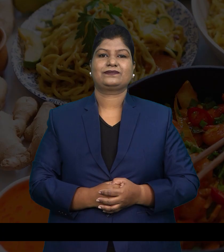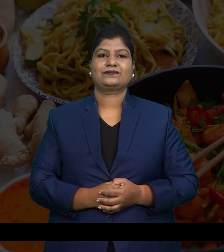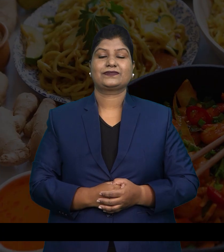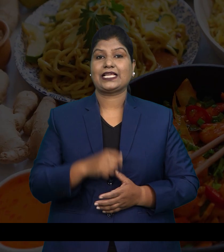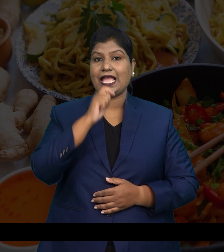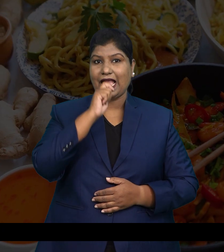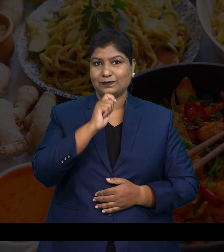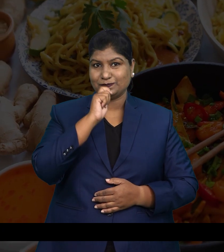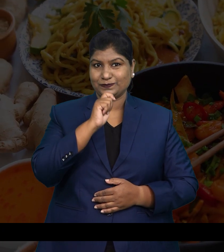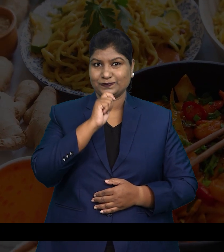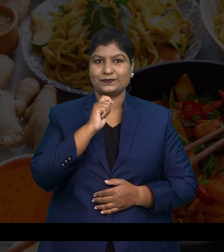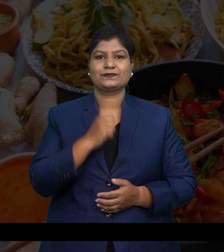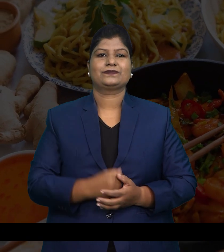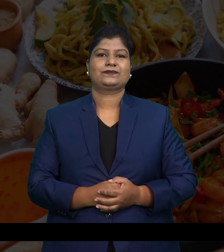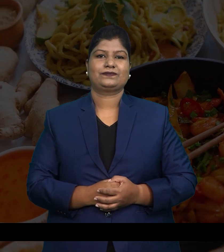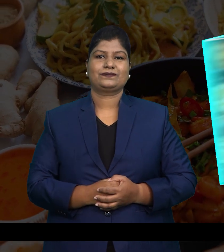आईस्क्रीम,